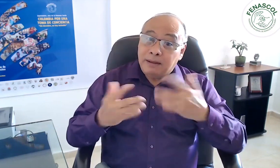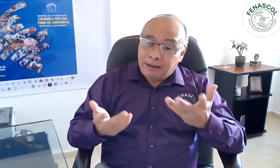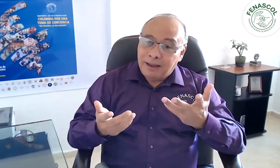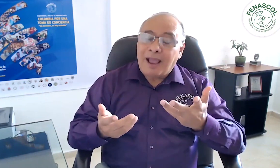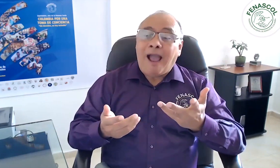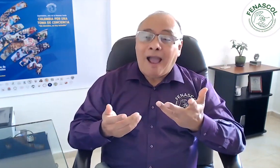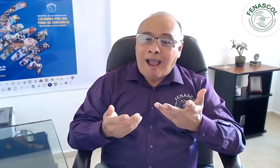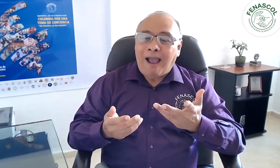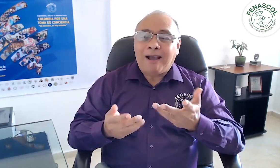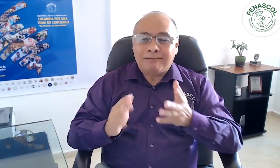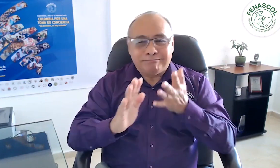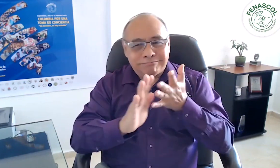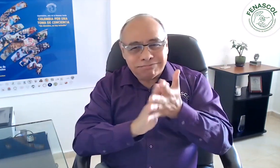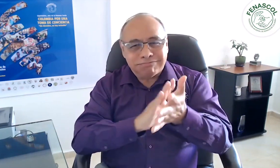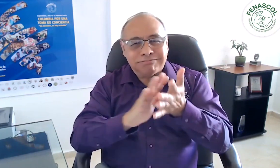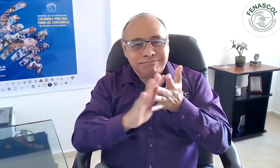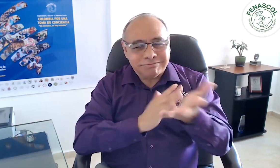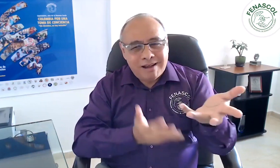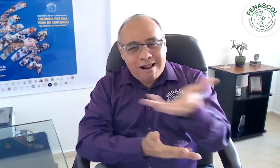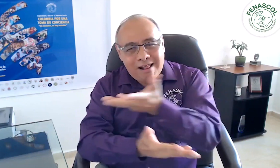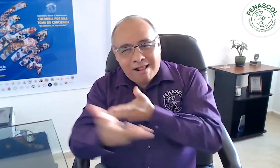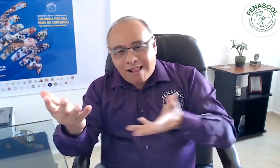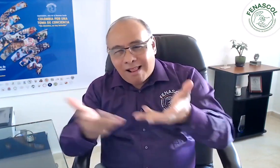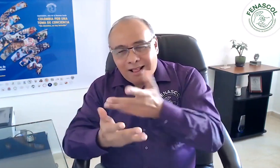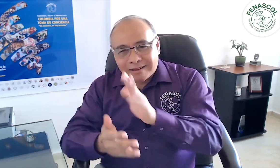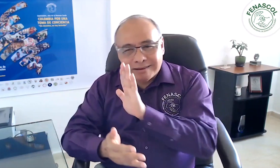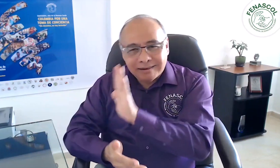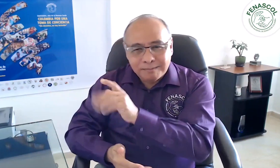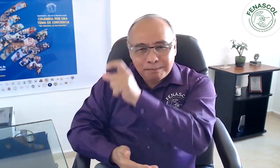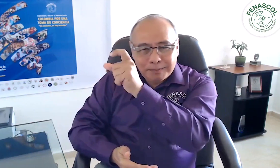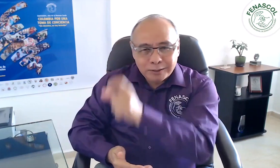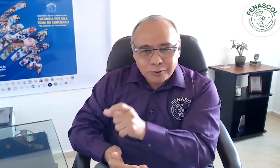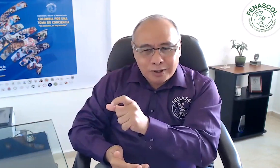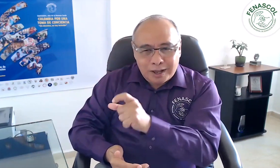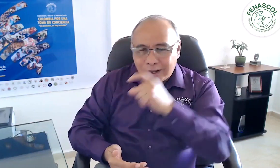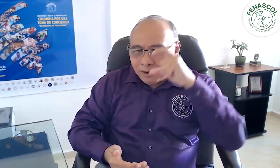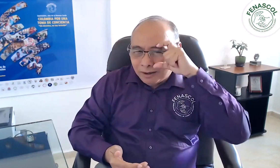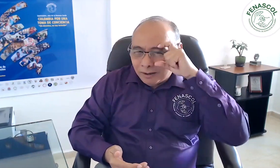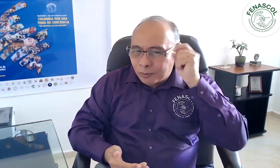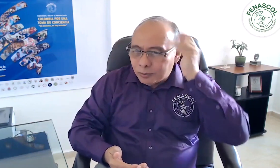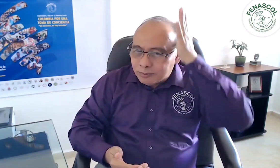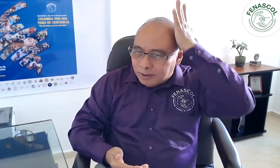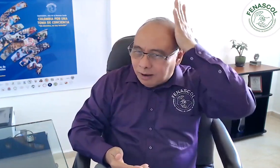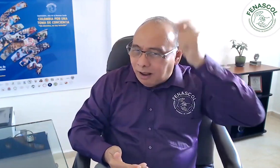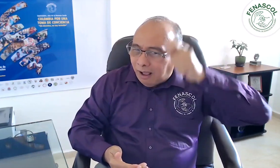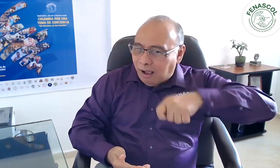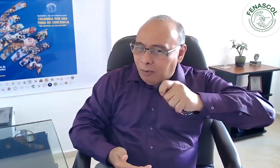Y también contaremos con la socialización del libro Comunidad Sorda en Disputa